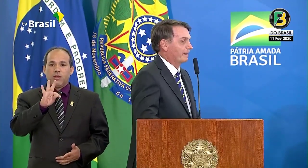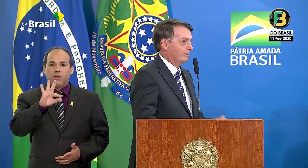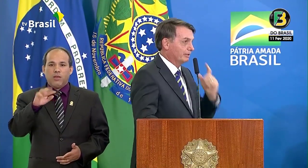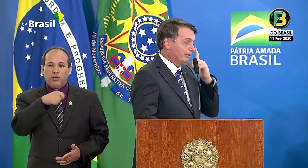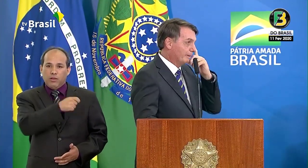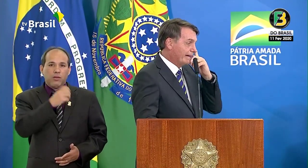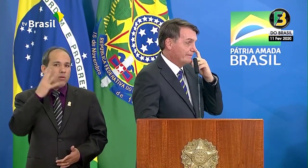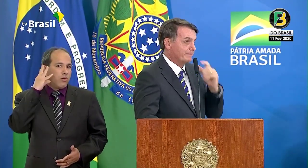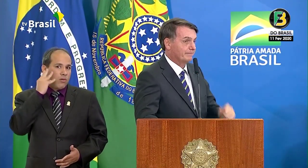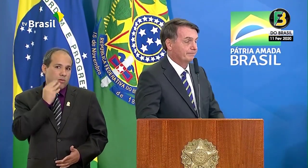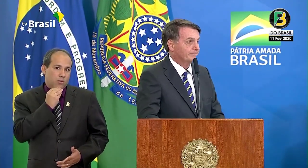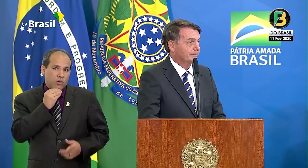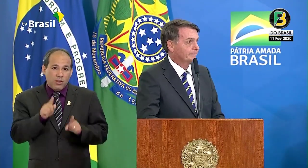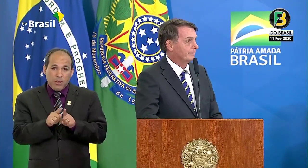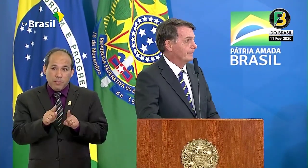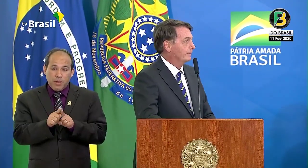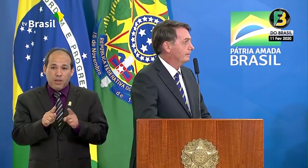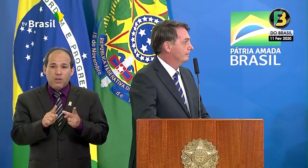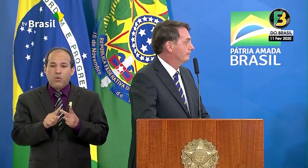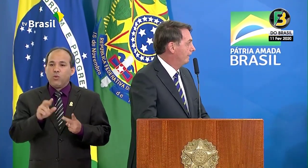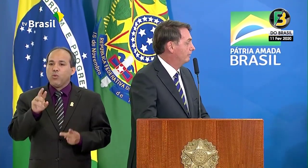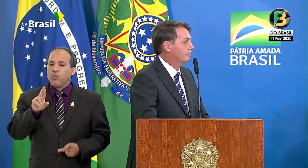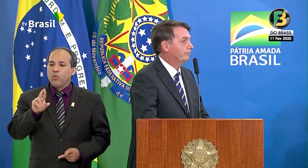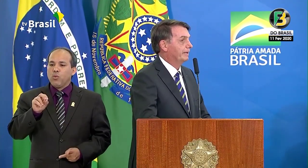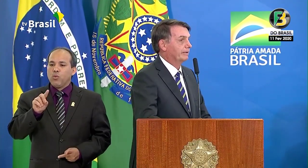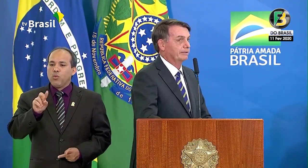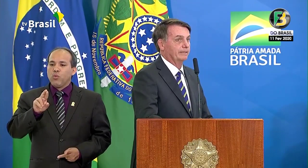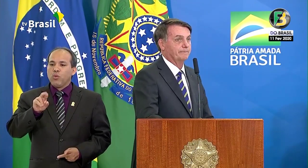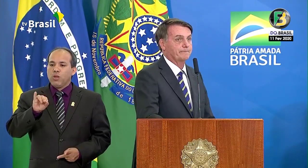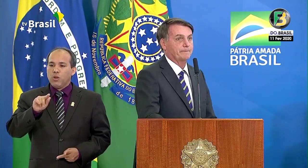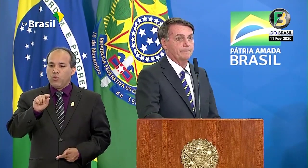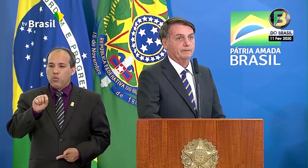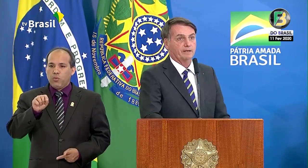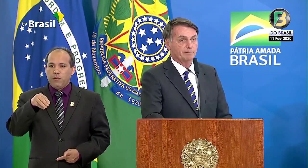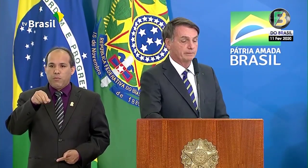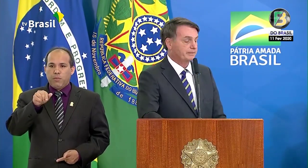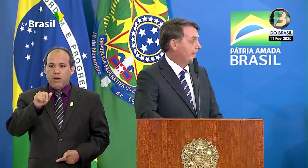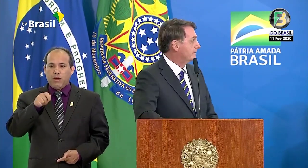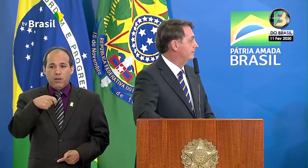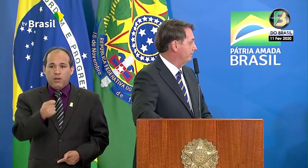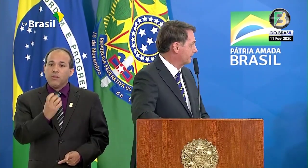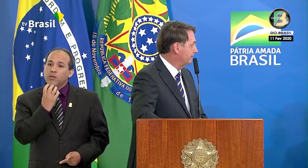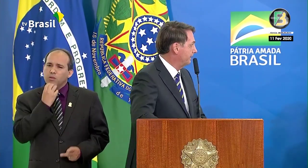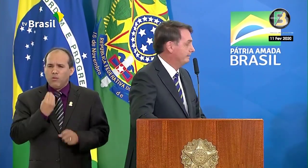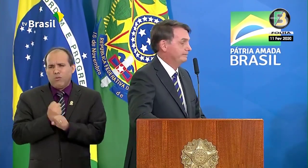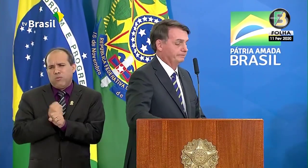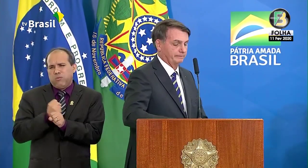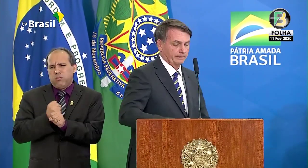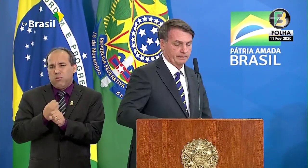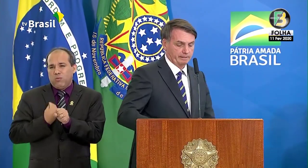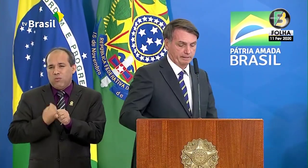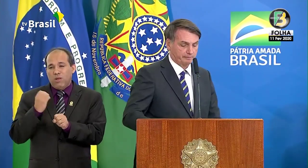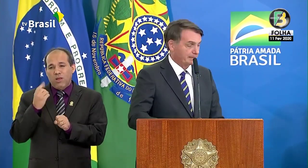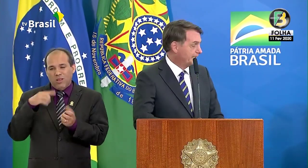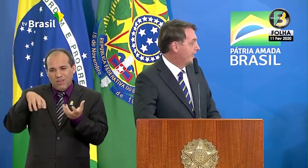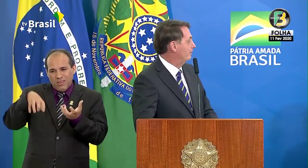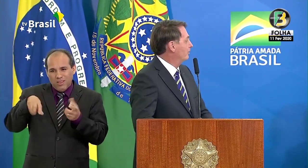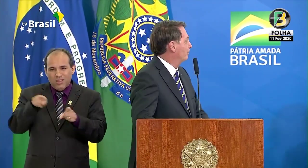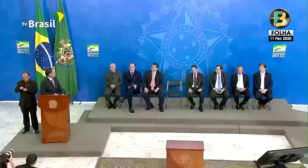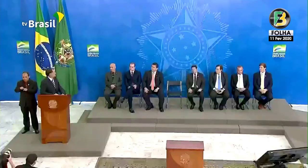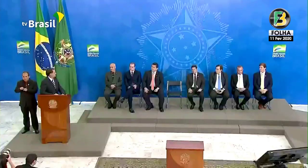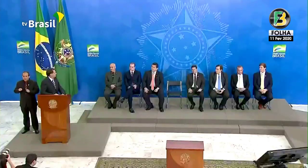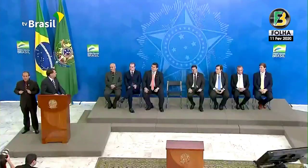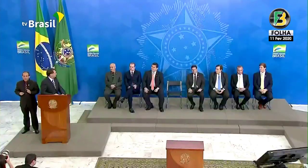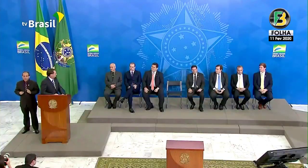prezado Rodrigo Maia, velho companheiro da Câmara dos Deputados, presidente